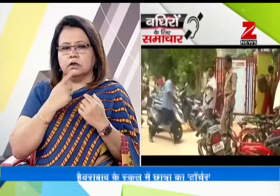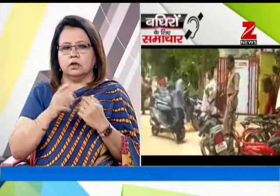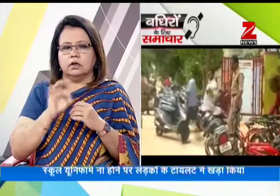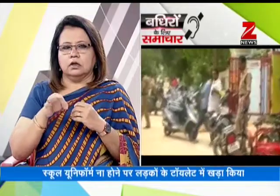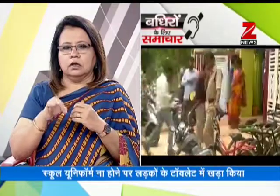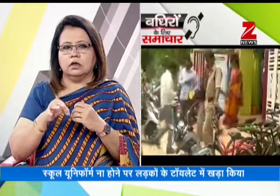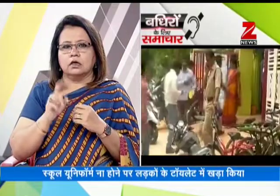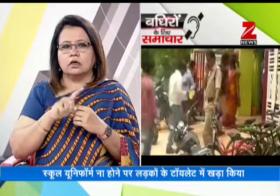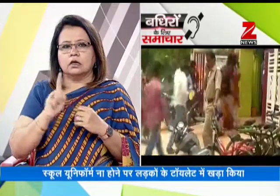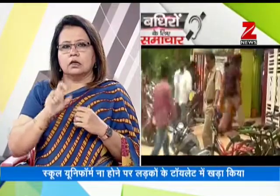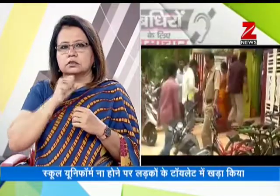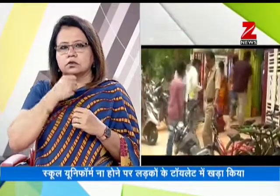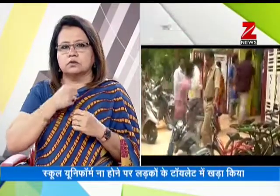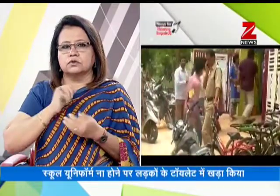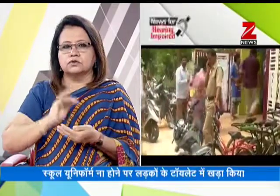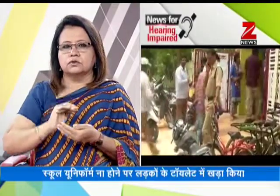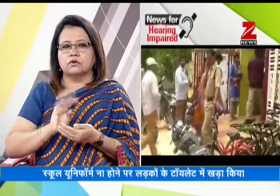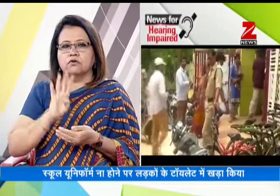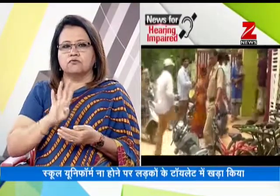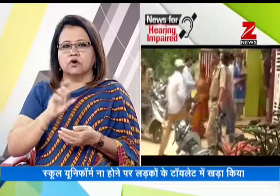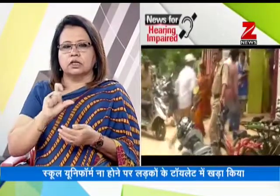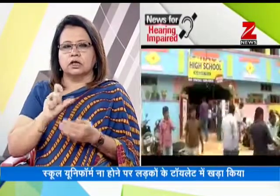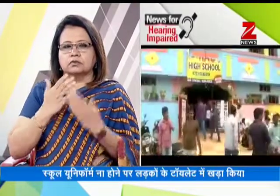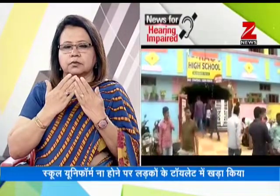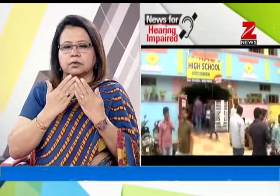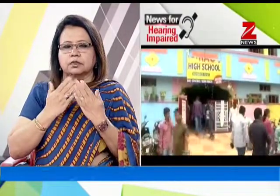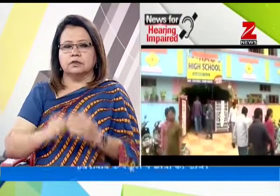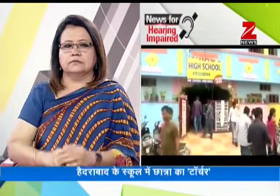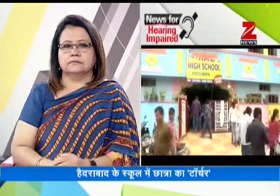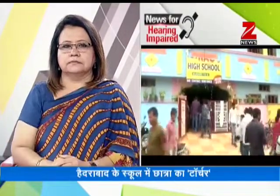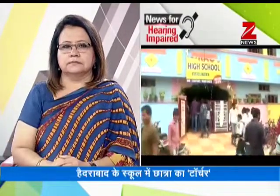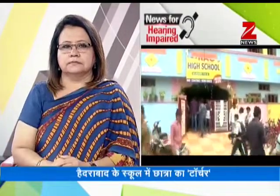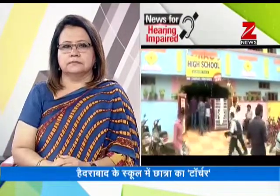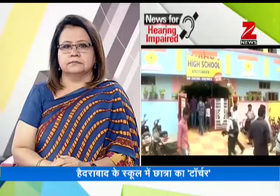कर रही है। 11 साल की छात्रा 4th क्लास में पढ़ती है।